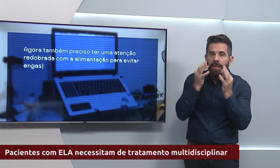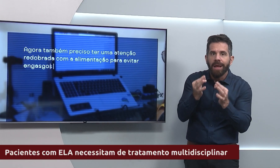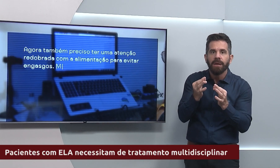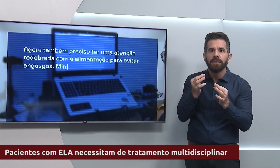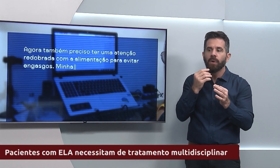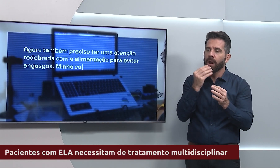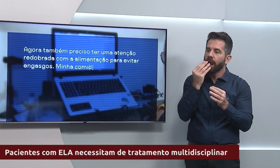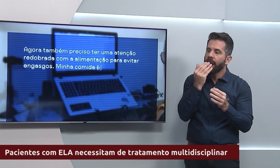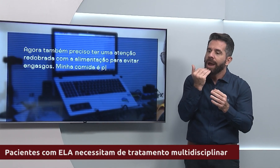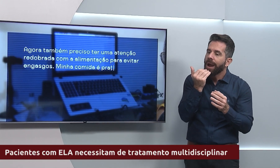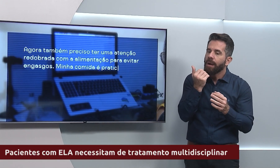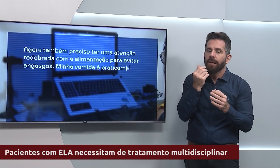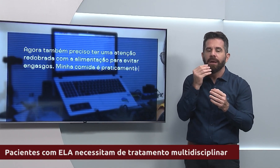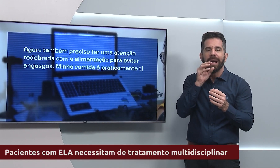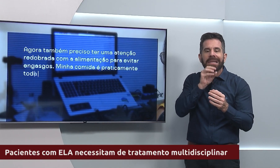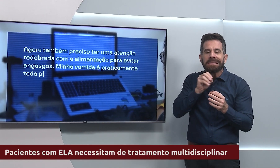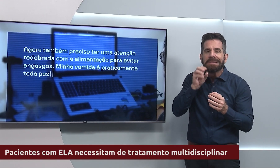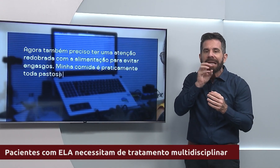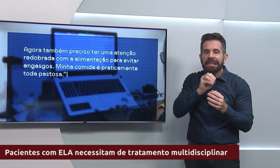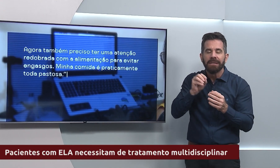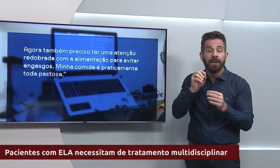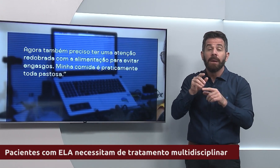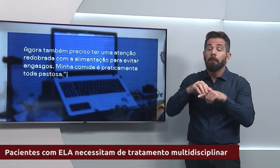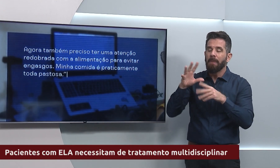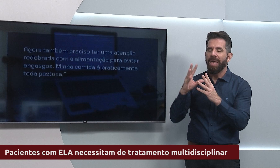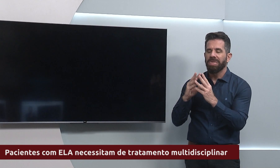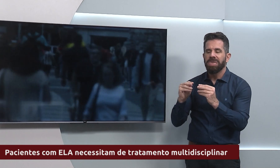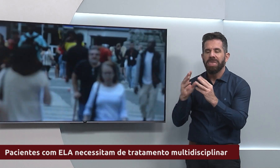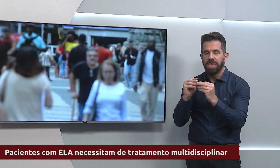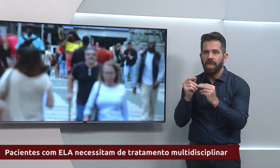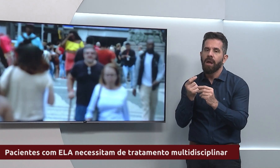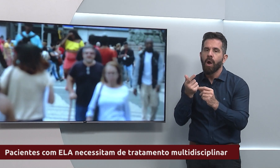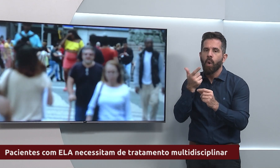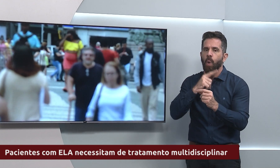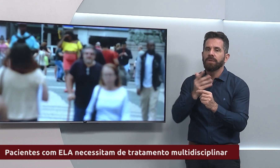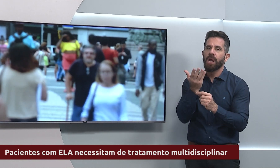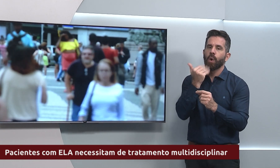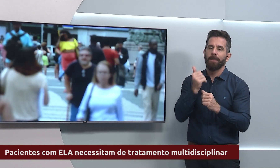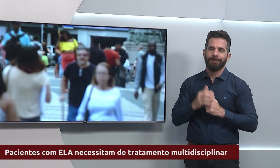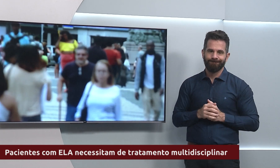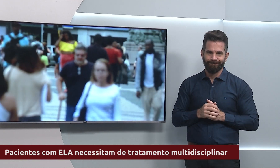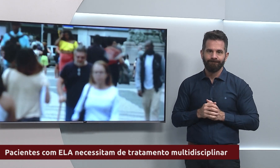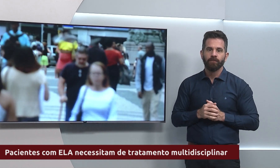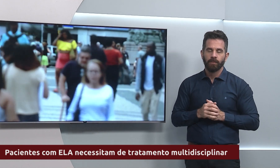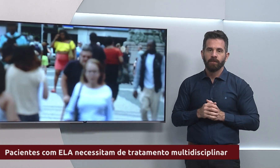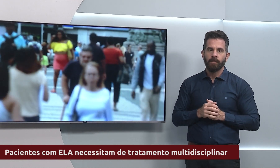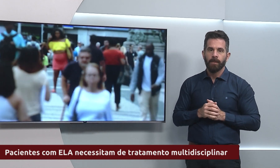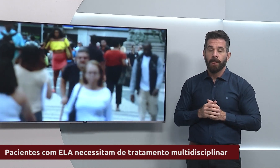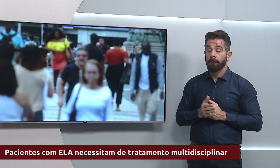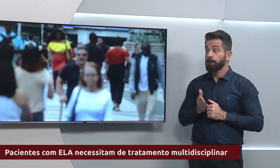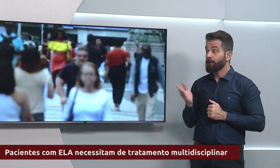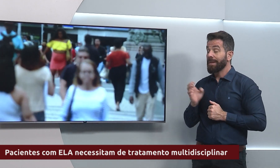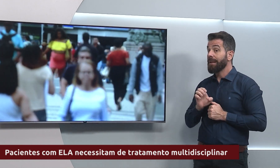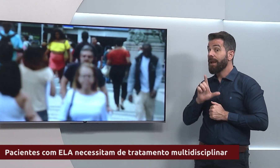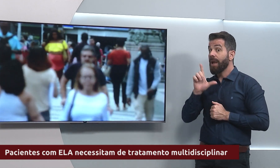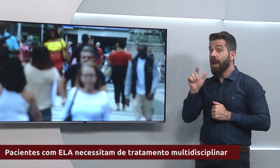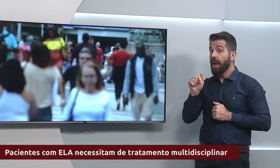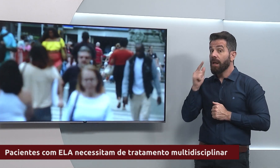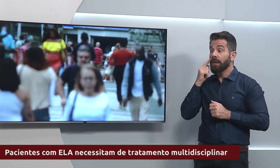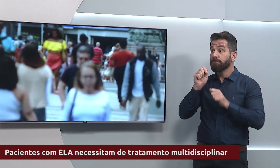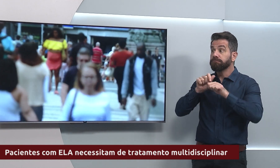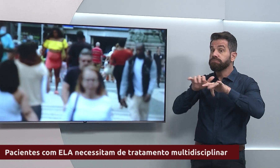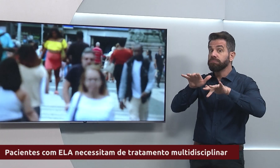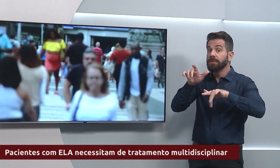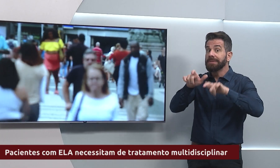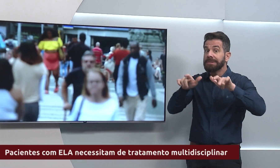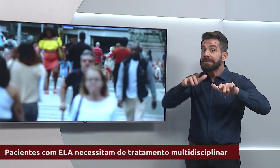engasgos. Minha comida é praticamente toda pastosa. As causas da ELA só são conhecidas em cerca de